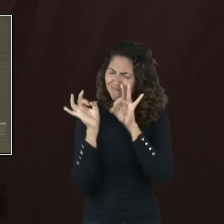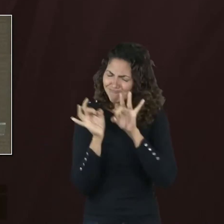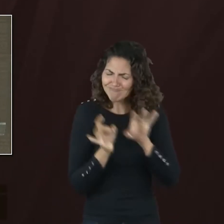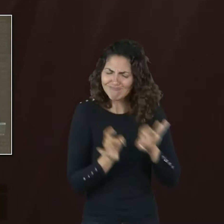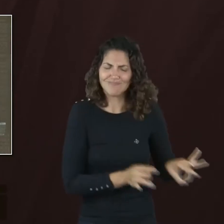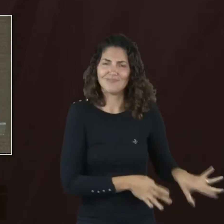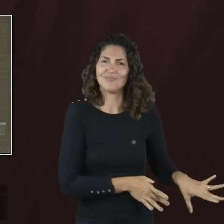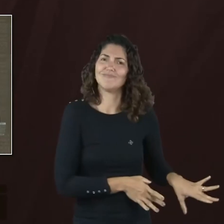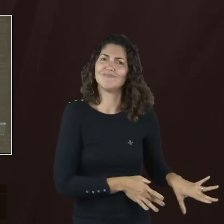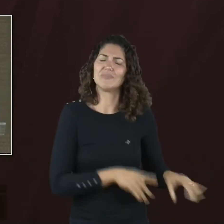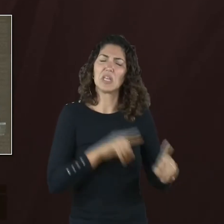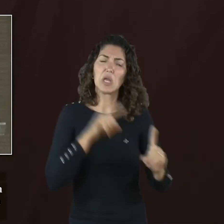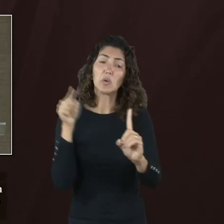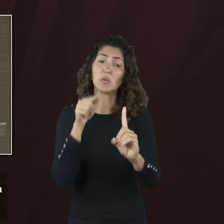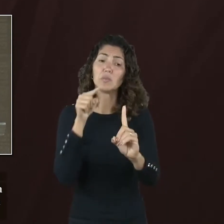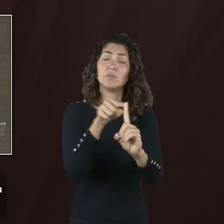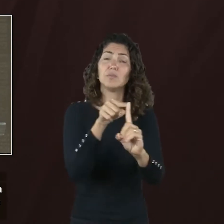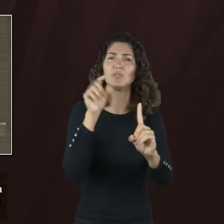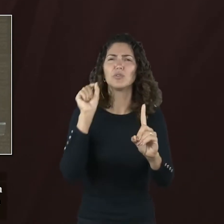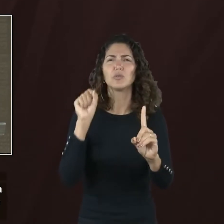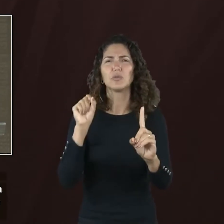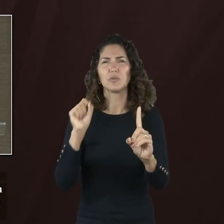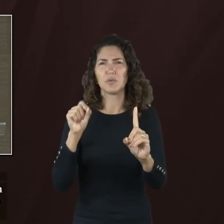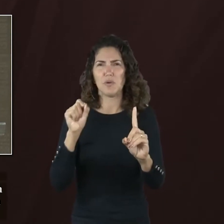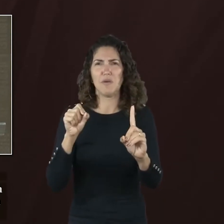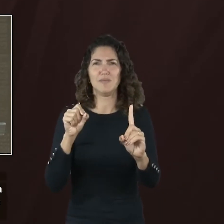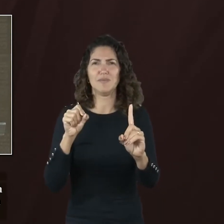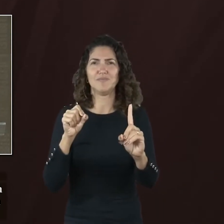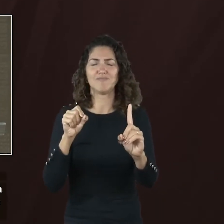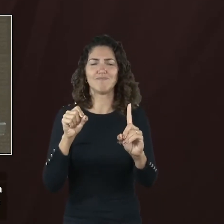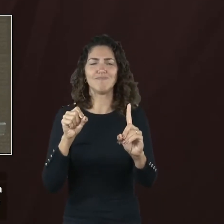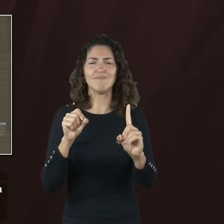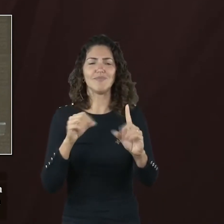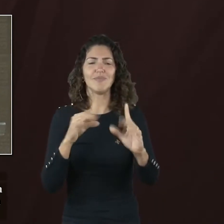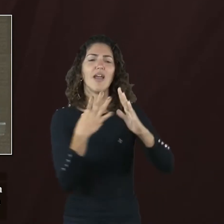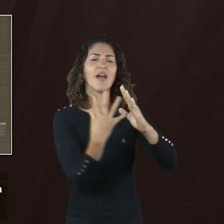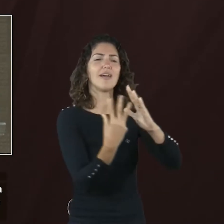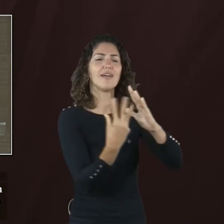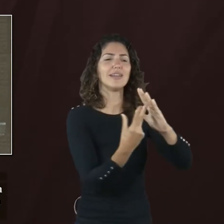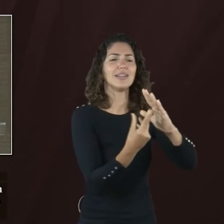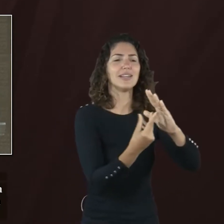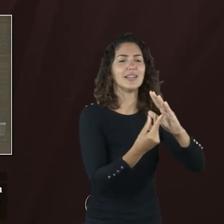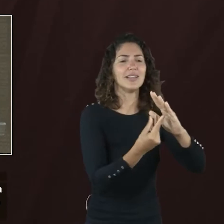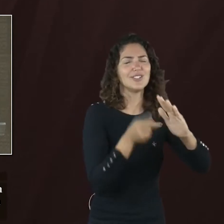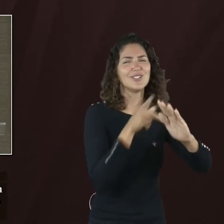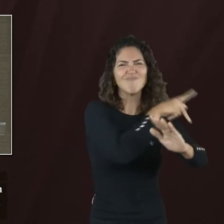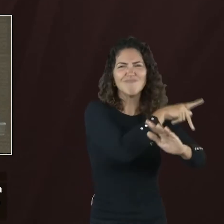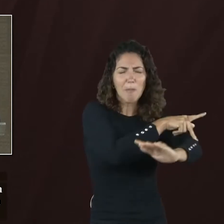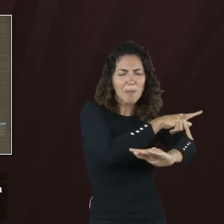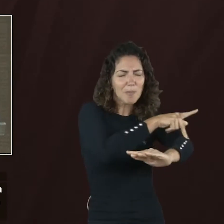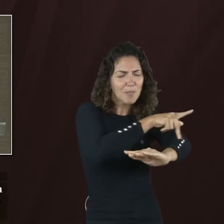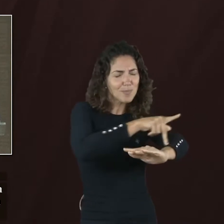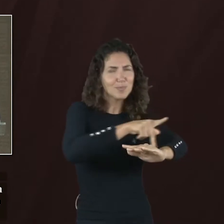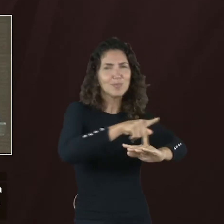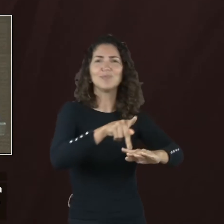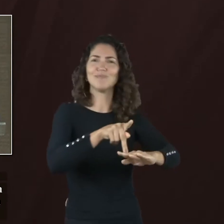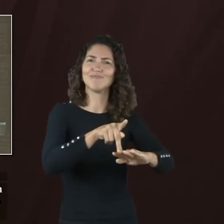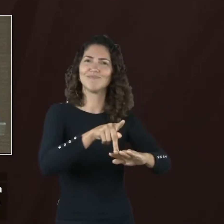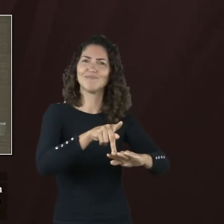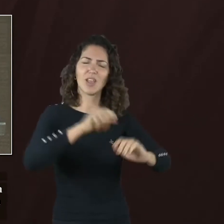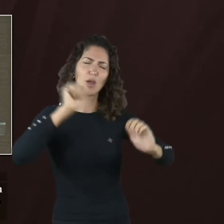o objetivo de apresentar a si mesmo uma igreja gloriosa. Quem